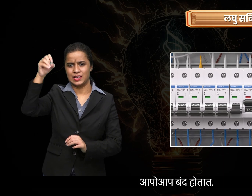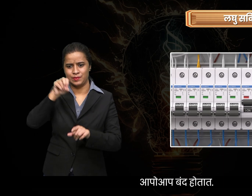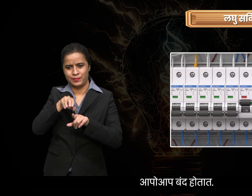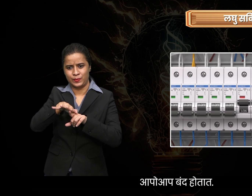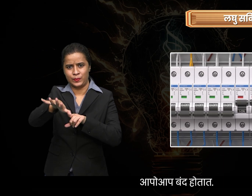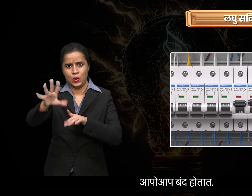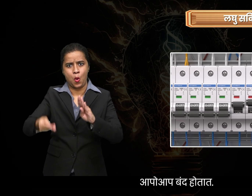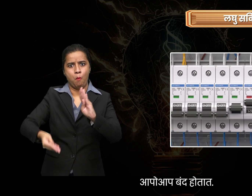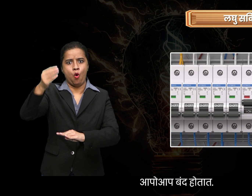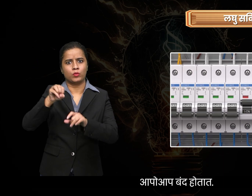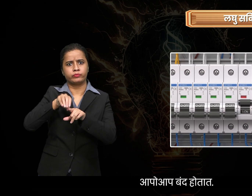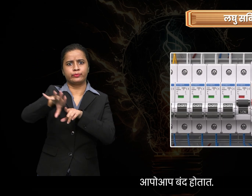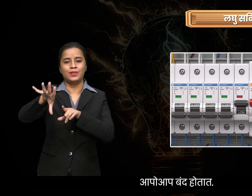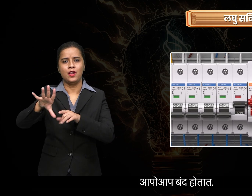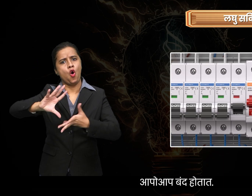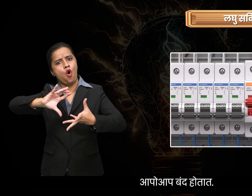होतात.